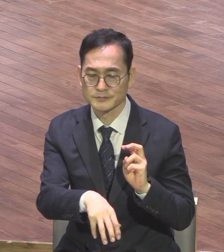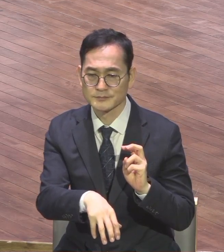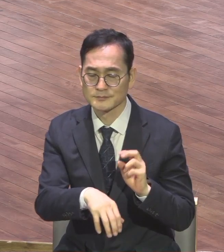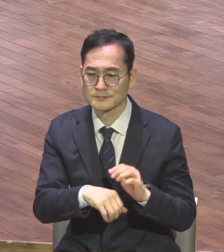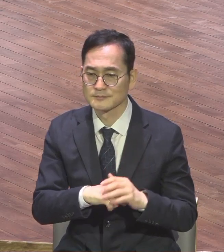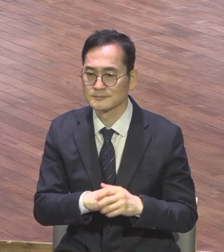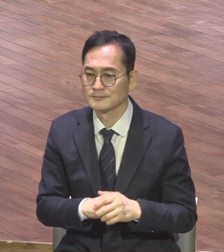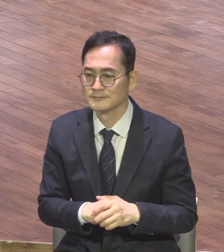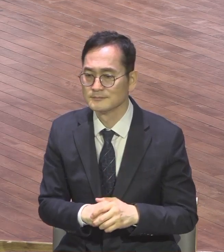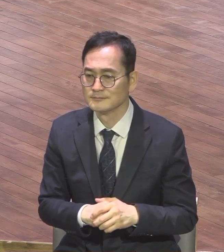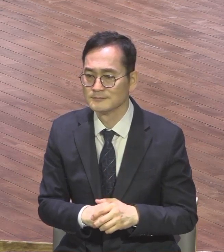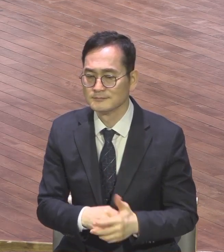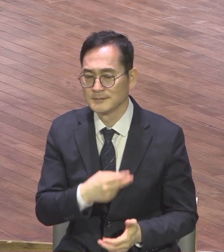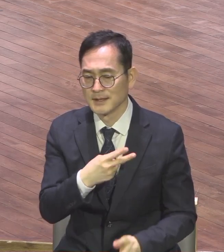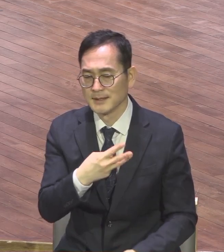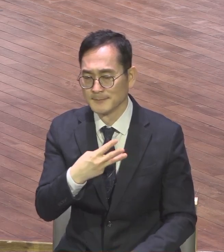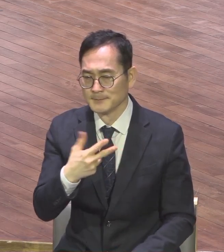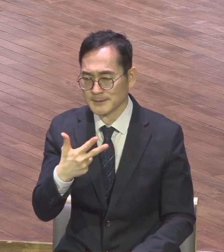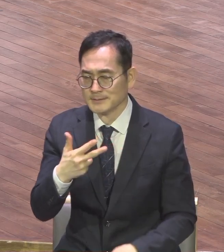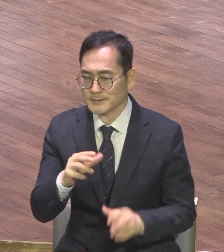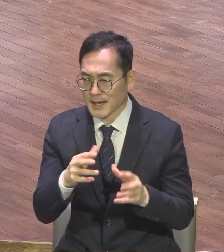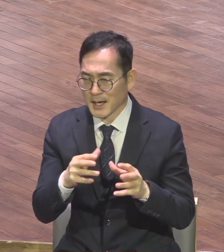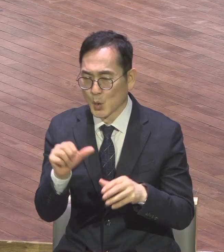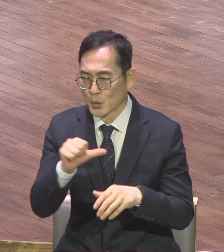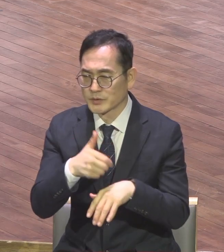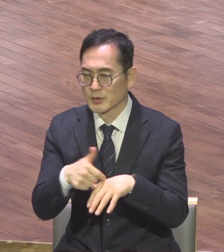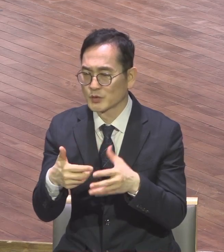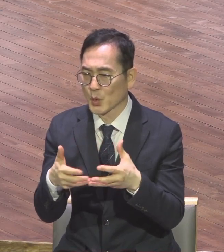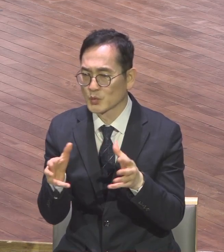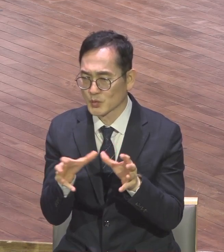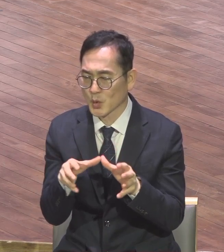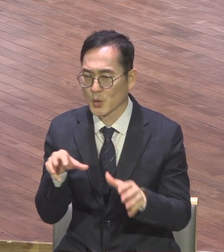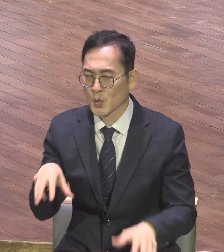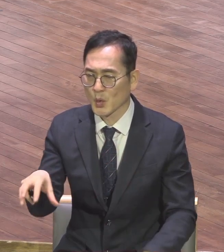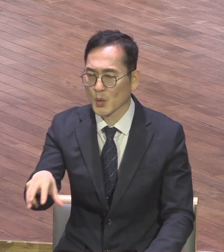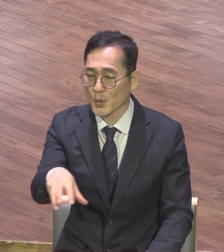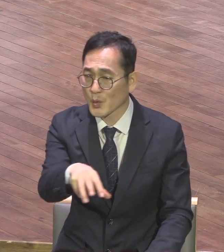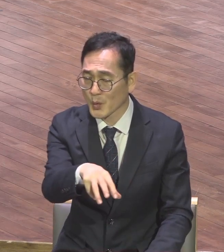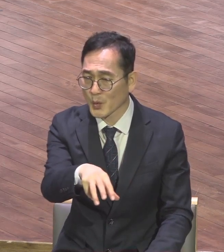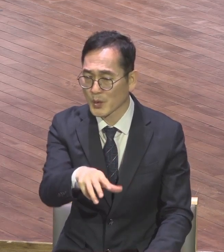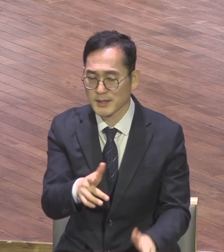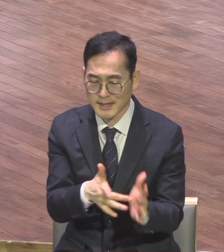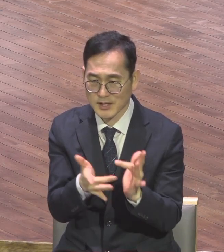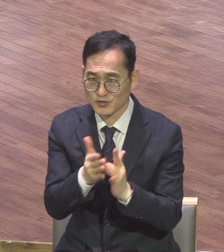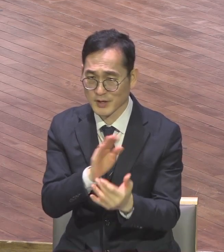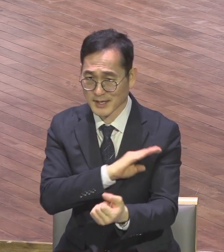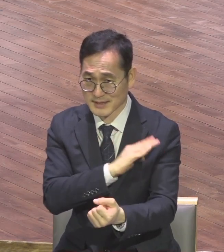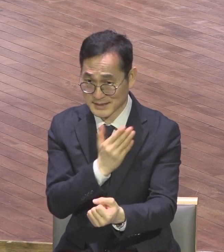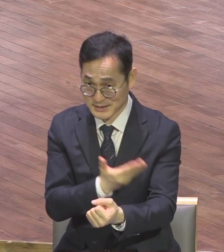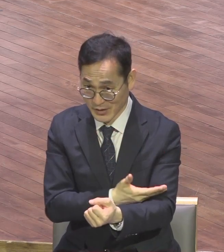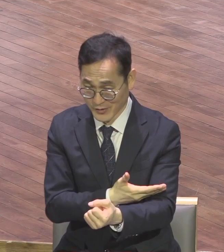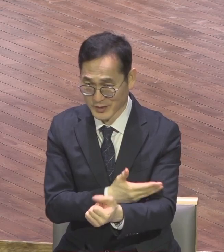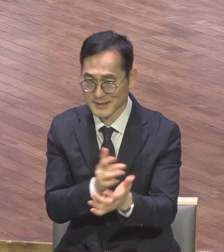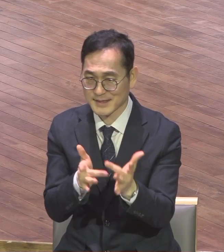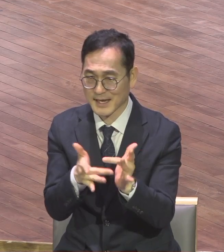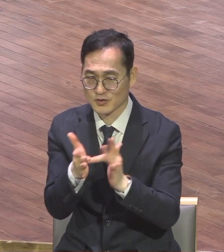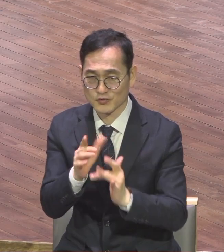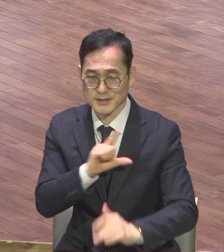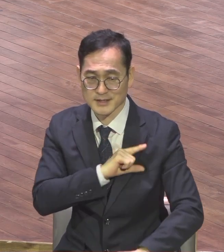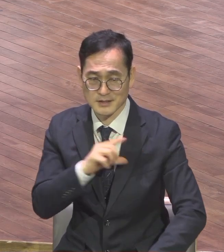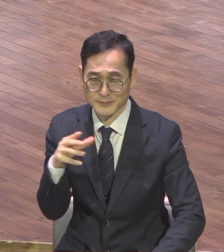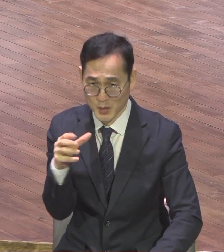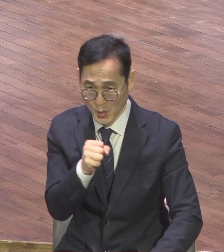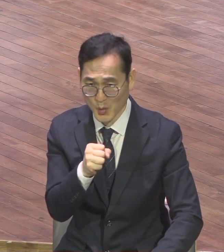전 세계 237나라 5천 종족 그 현장에 이 예수의 능력을, 예수의 이름을